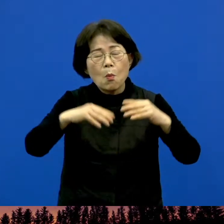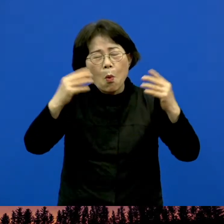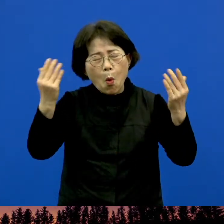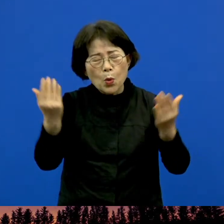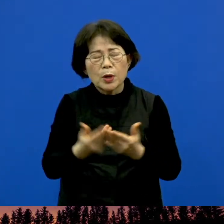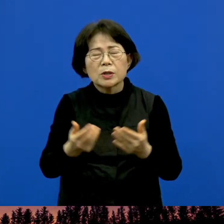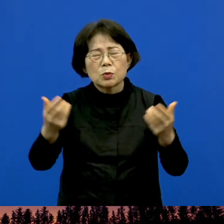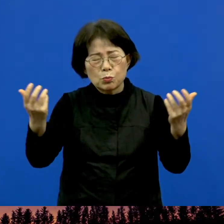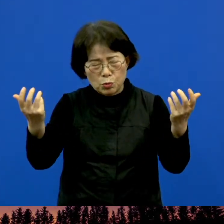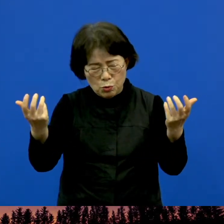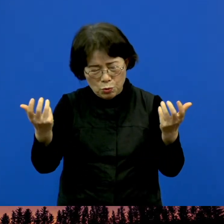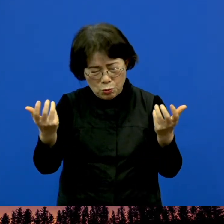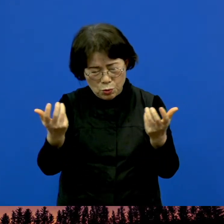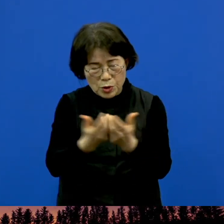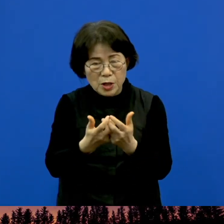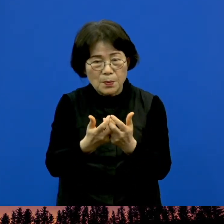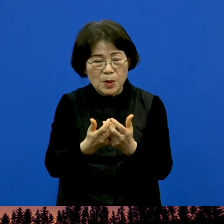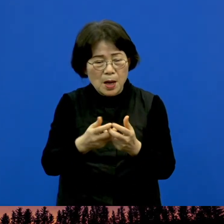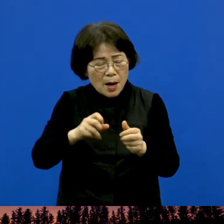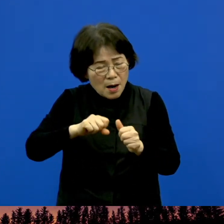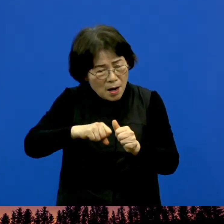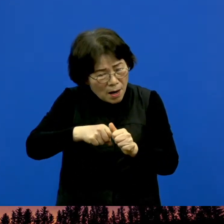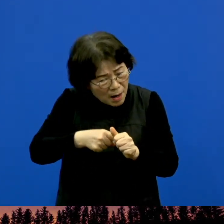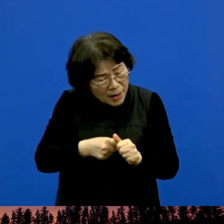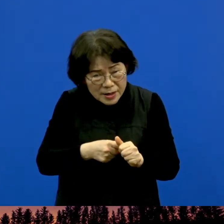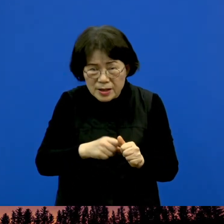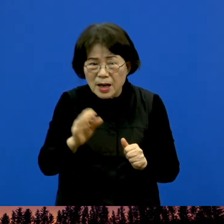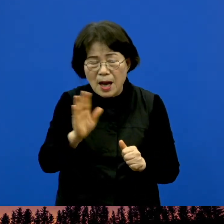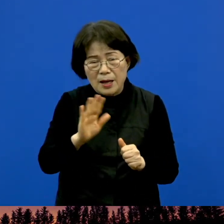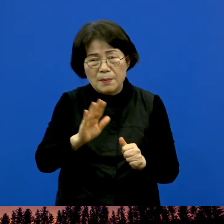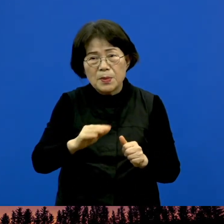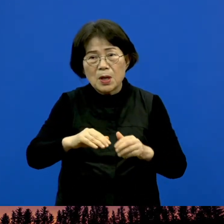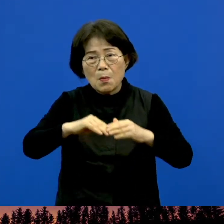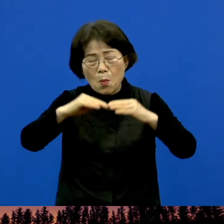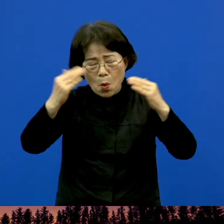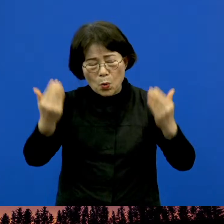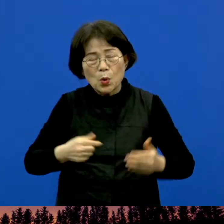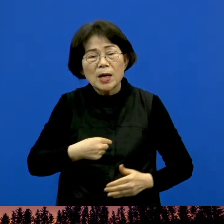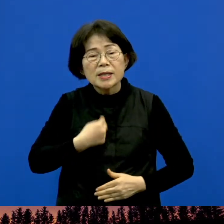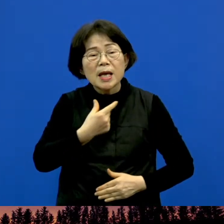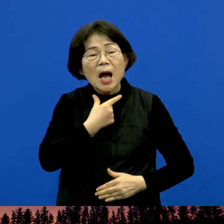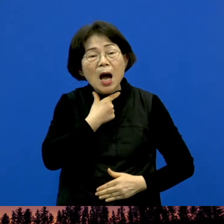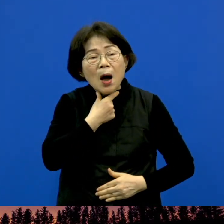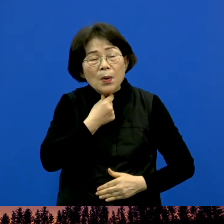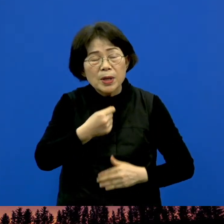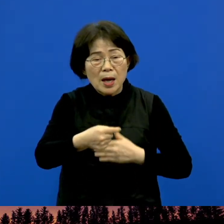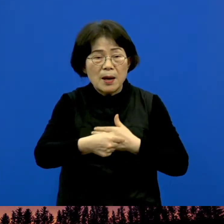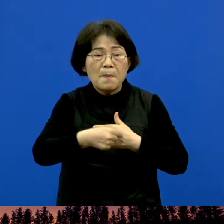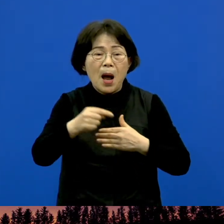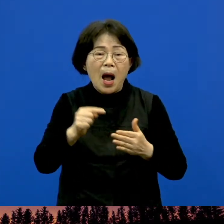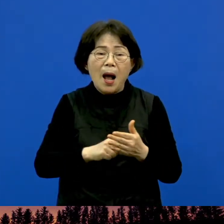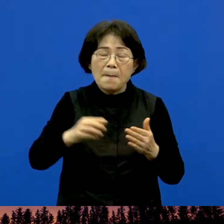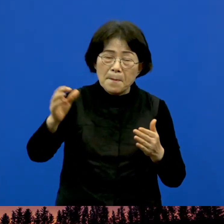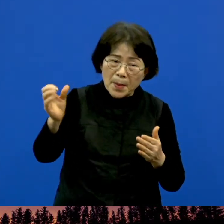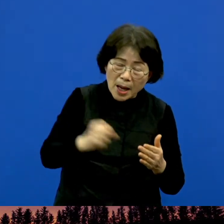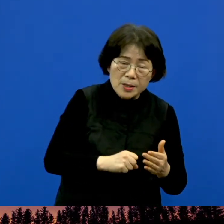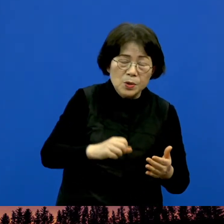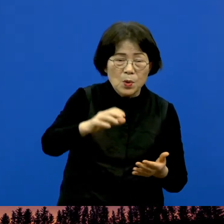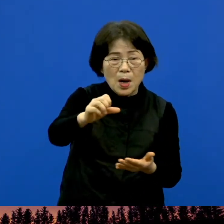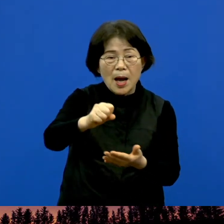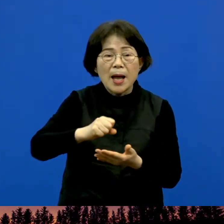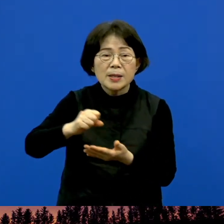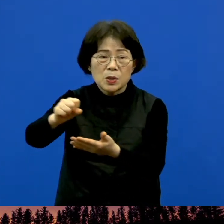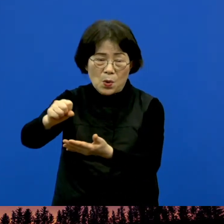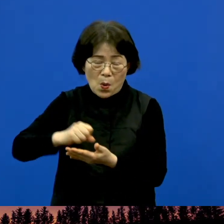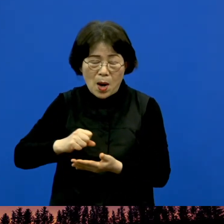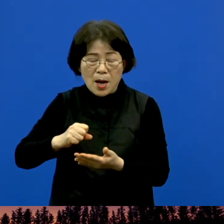것. 억지로 돌아가는 게 하나도 없어요. 모두가 한껏 하는 거예요. 한껏.